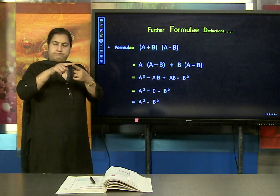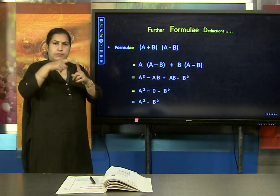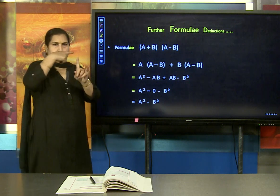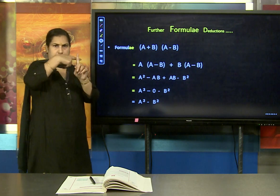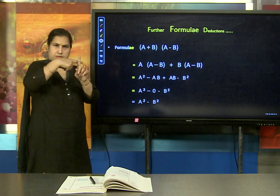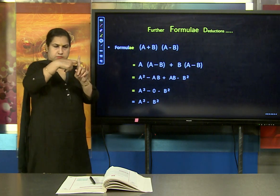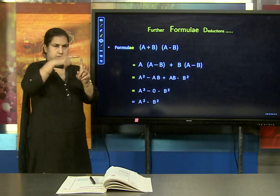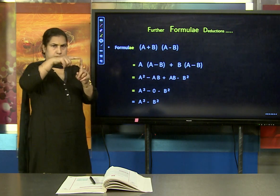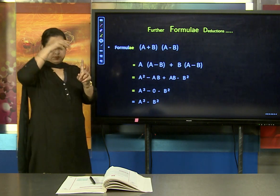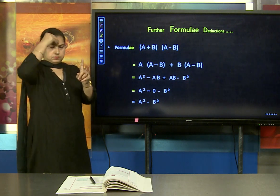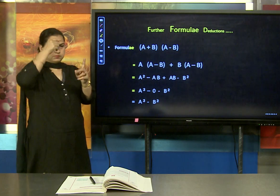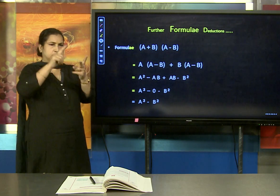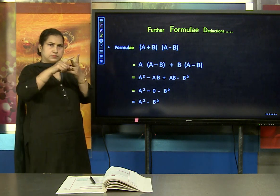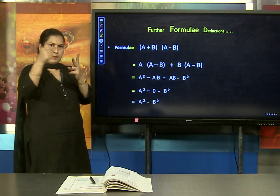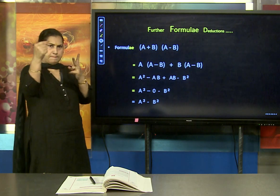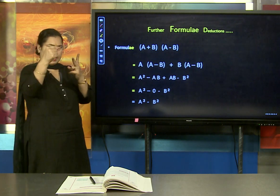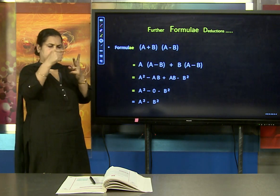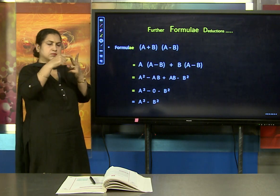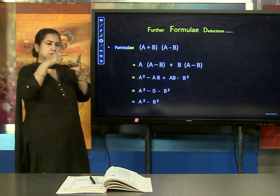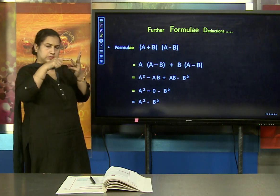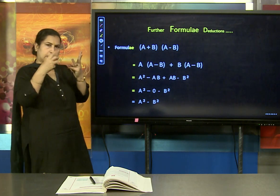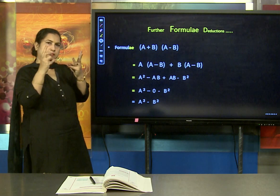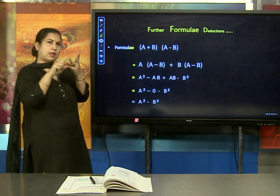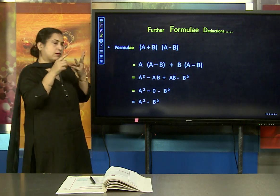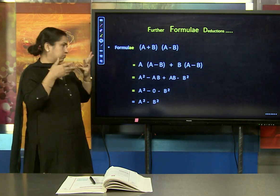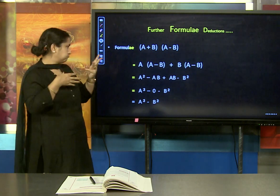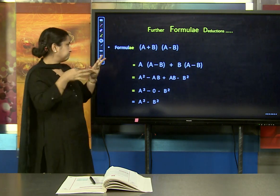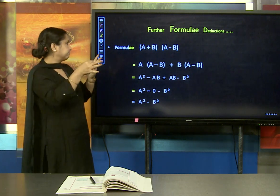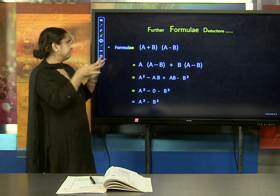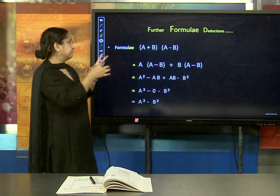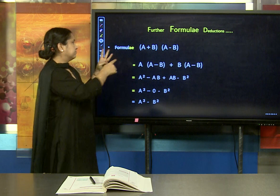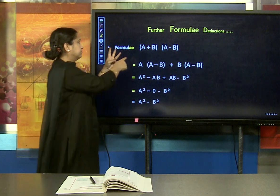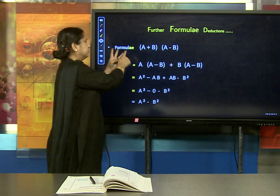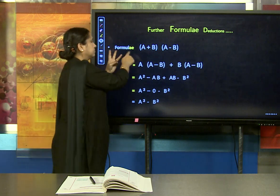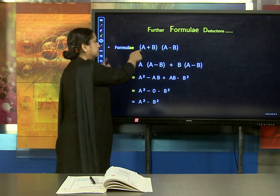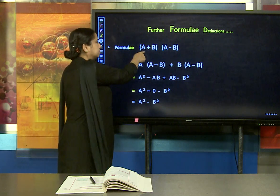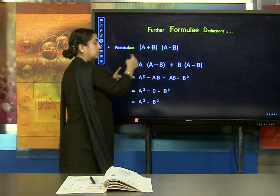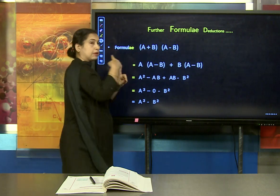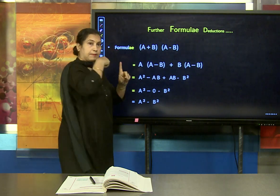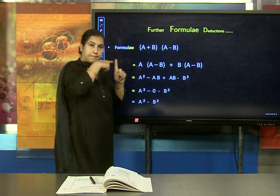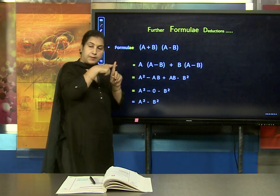अब पहला जो जमा का फार्मूला था हम कर चुके हैं, दूसरा घटा का कर चुके हैं, तीसरा हम